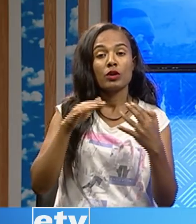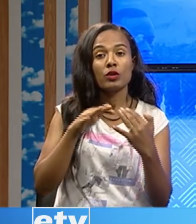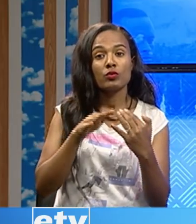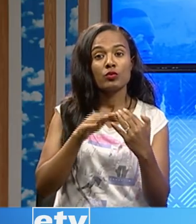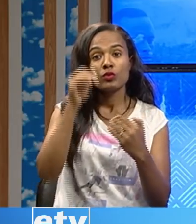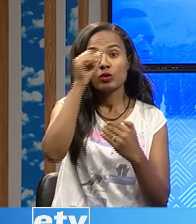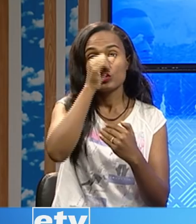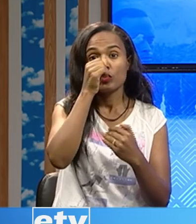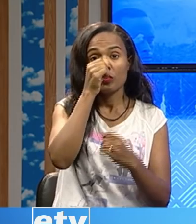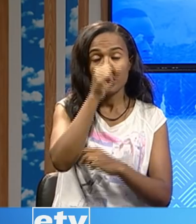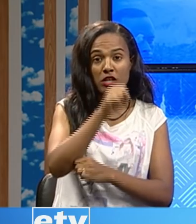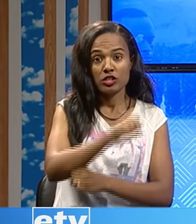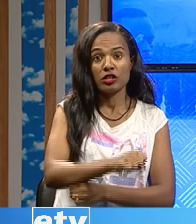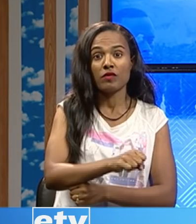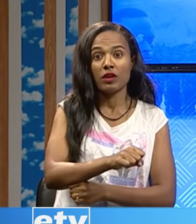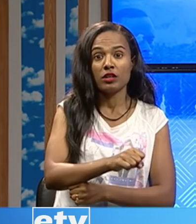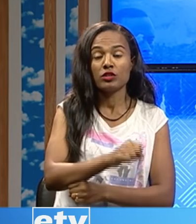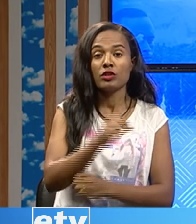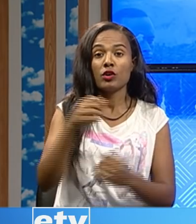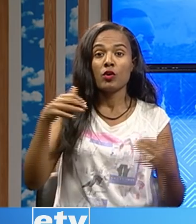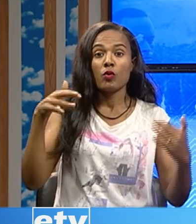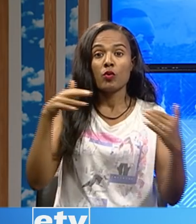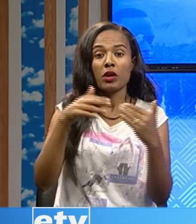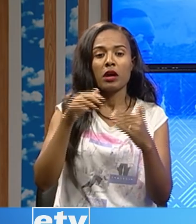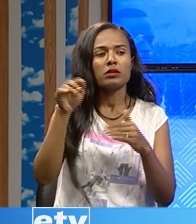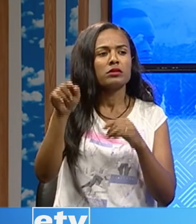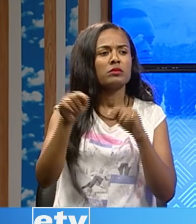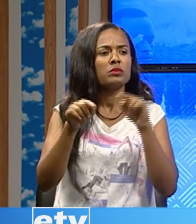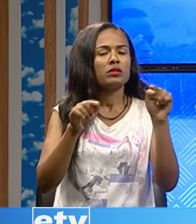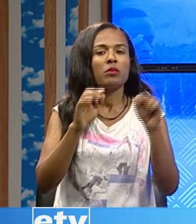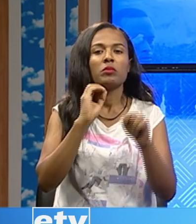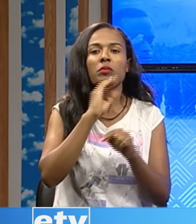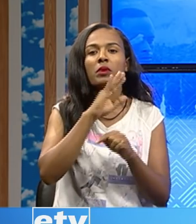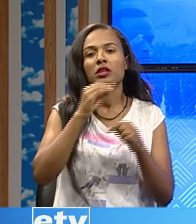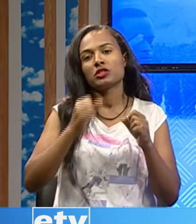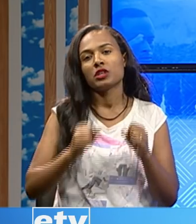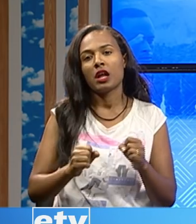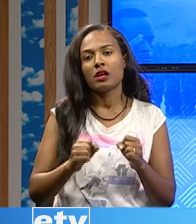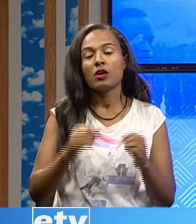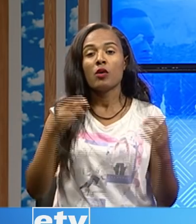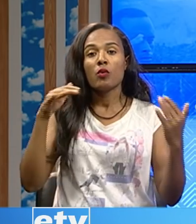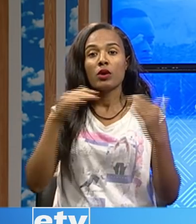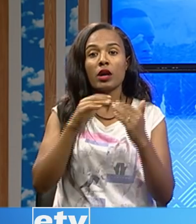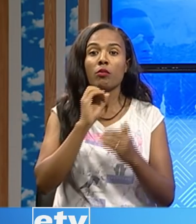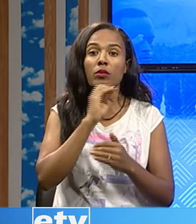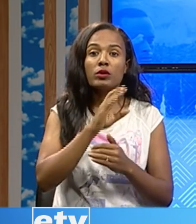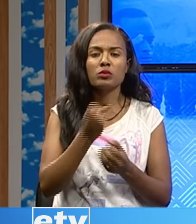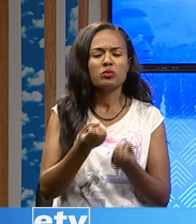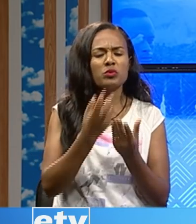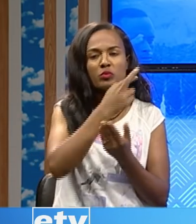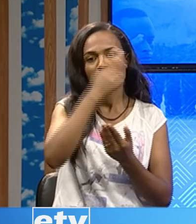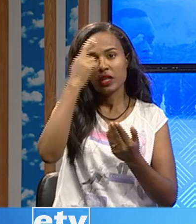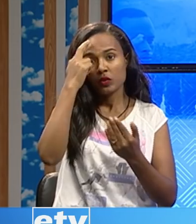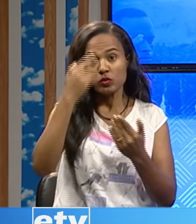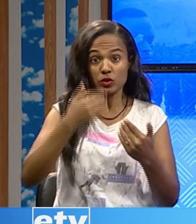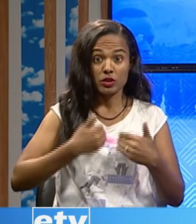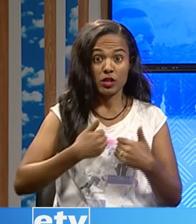ጦርነቱን ኢትዮጵያ ታሸንፋለች። ውጊያ ግን እዚህም እዚያም ሊበላሽ ይችላል። ውጊያ የሚበላሽበት በጣም ብዙ ፋክተሮች ስላሉ